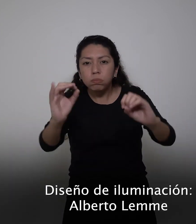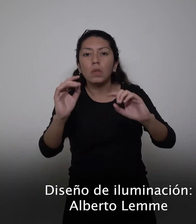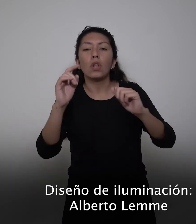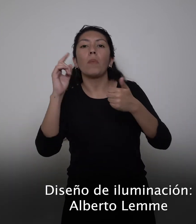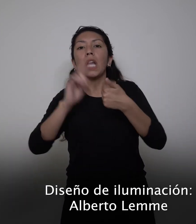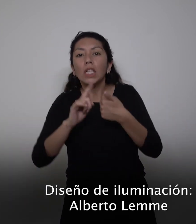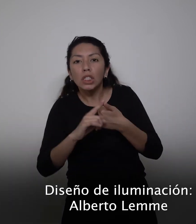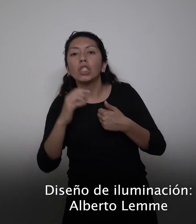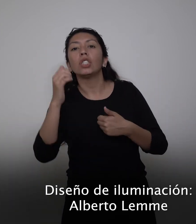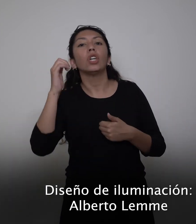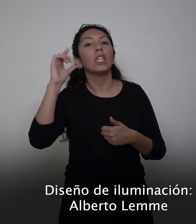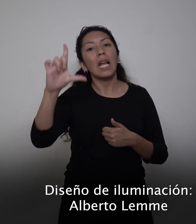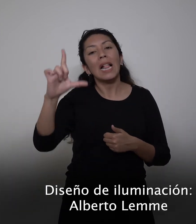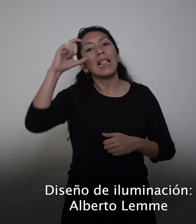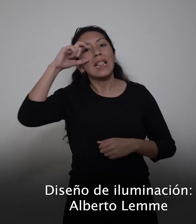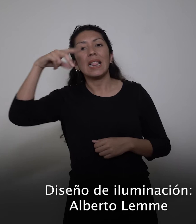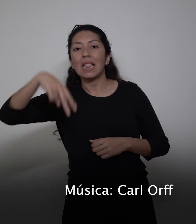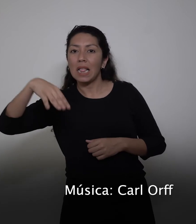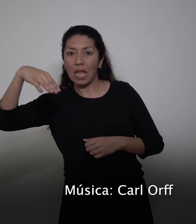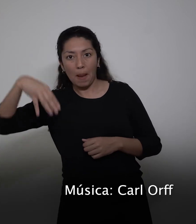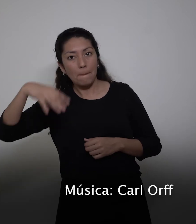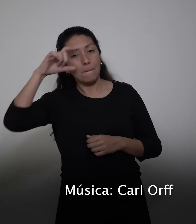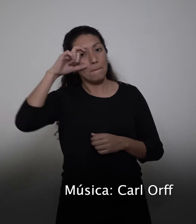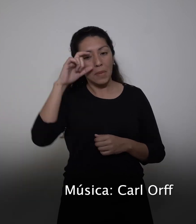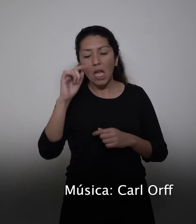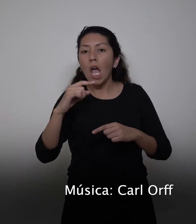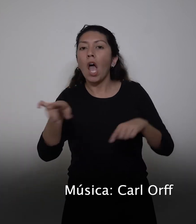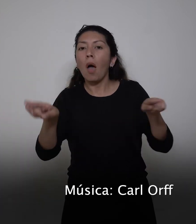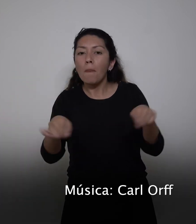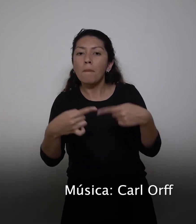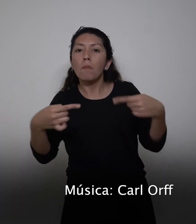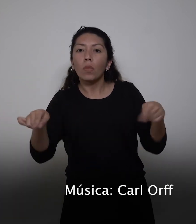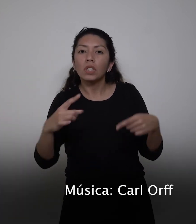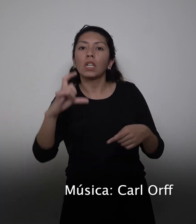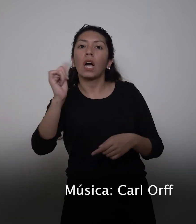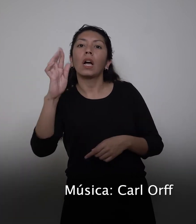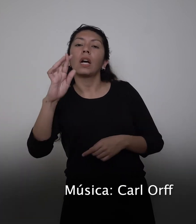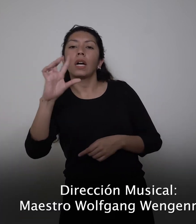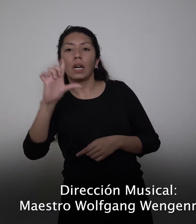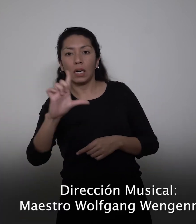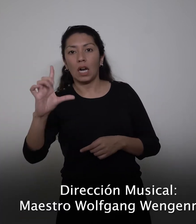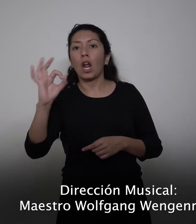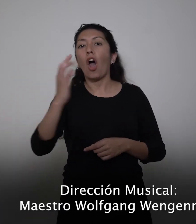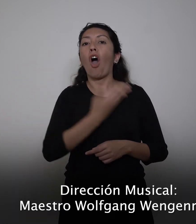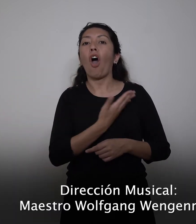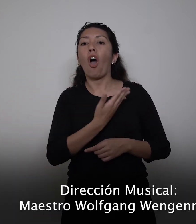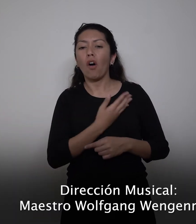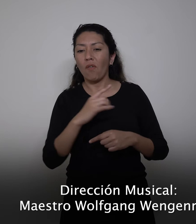Alberto leme música Carl orff dirección musical